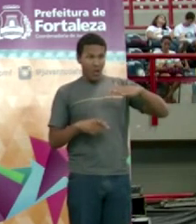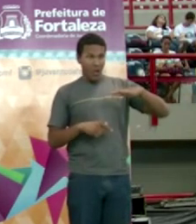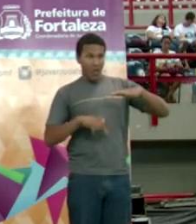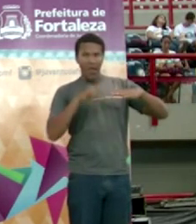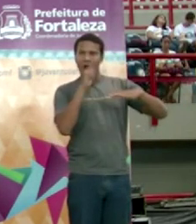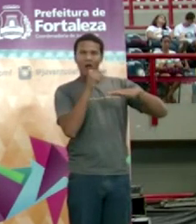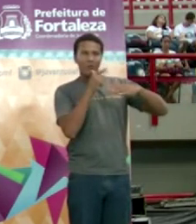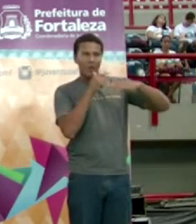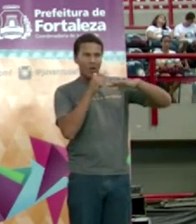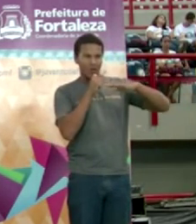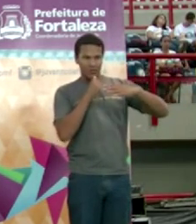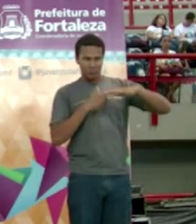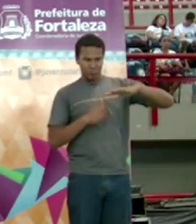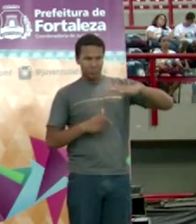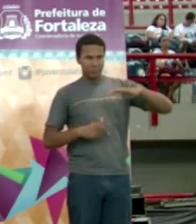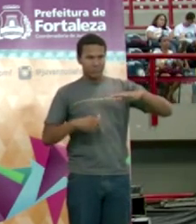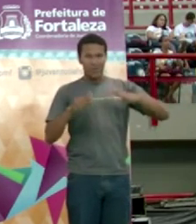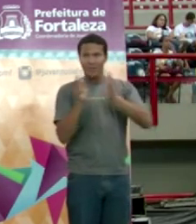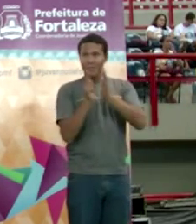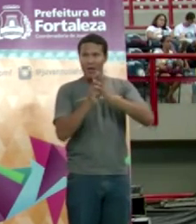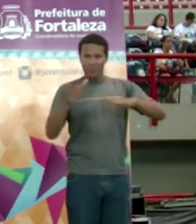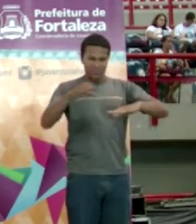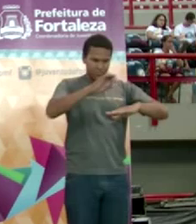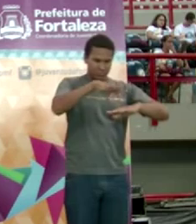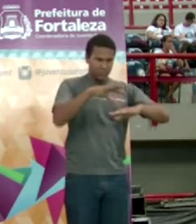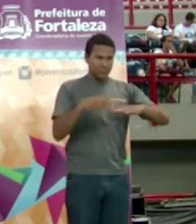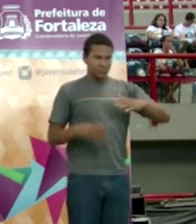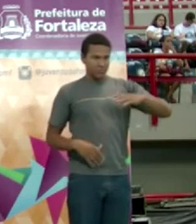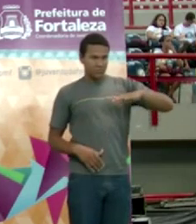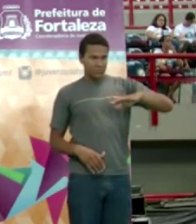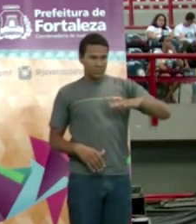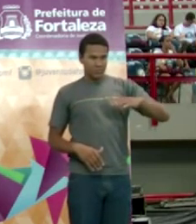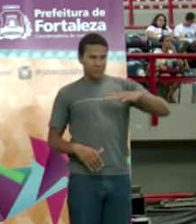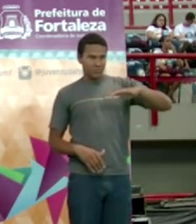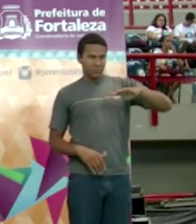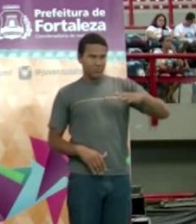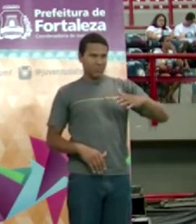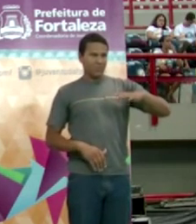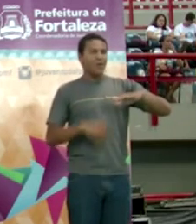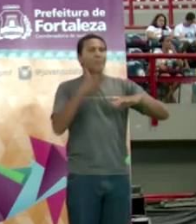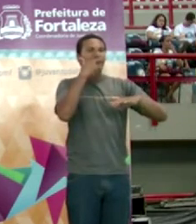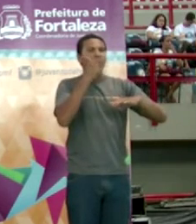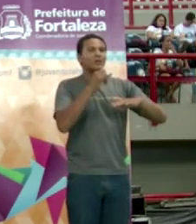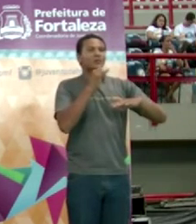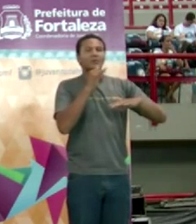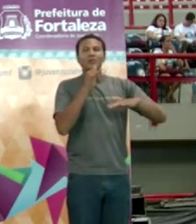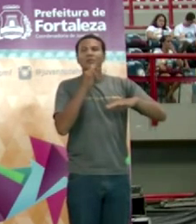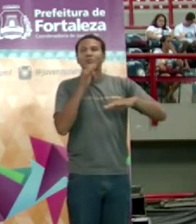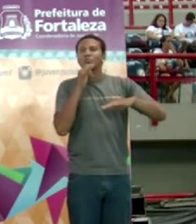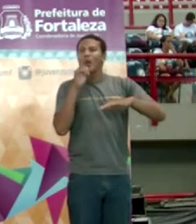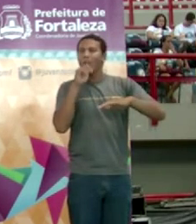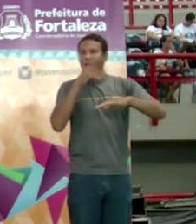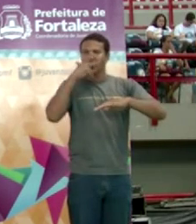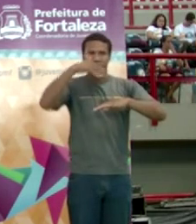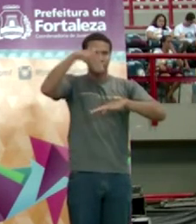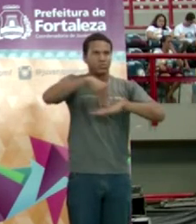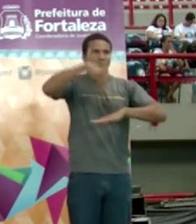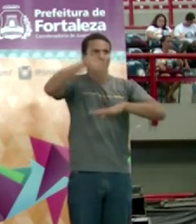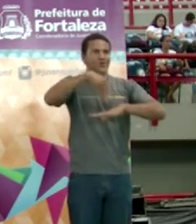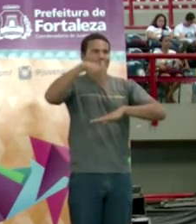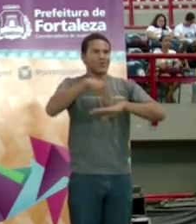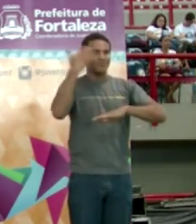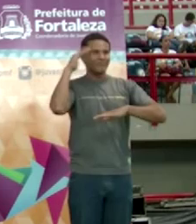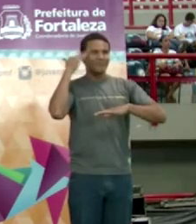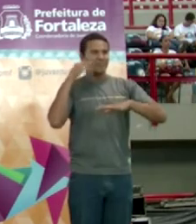ficar boiando ali na superfície da água. Por que isso? Por causa da tensão superficial da água. A água, ela